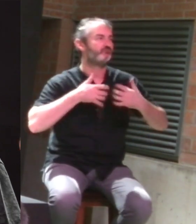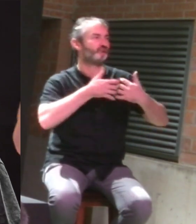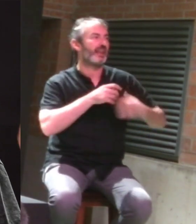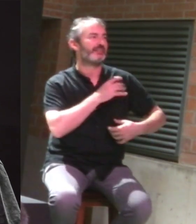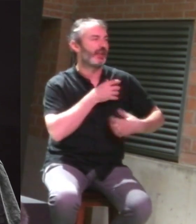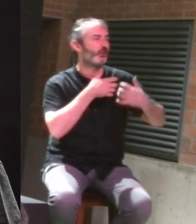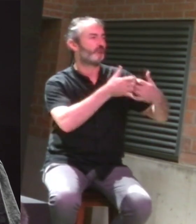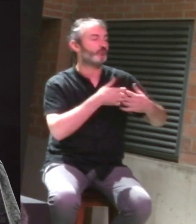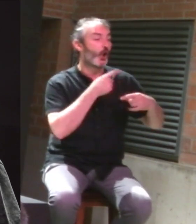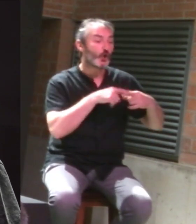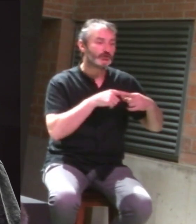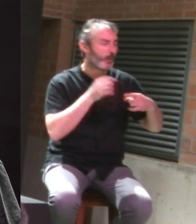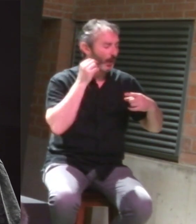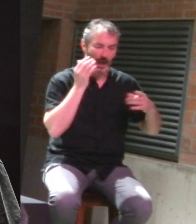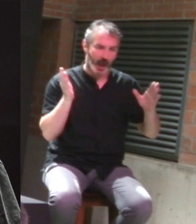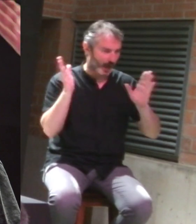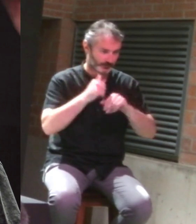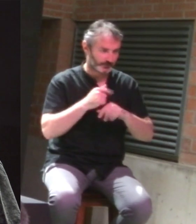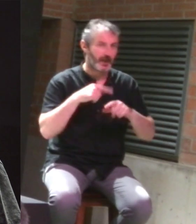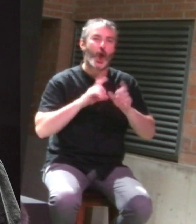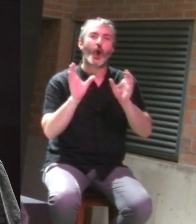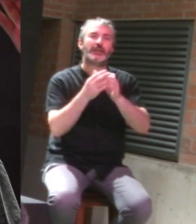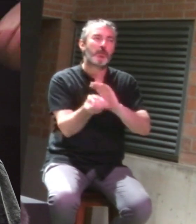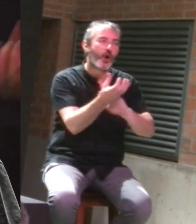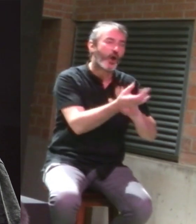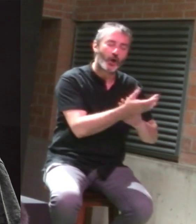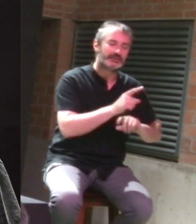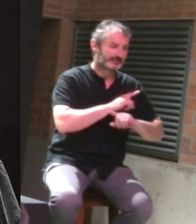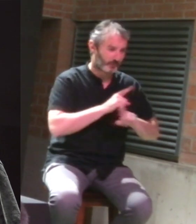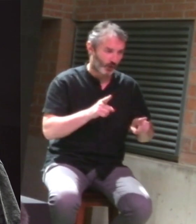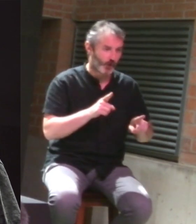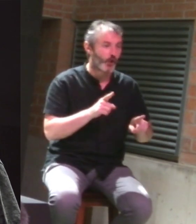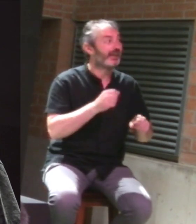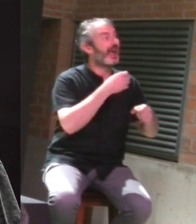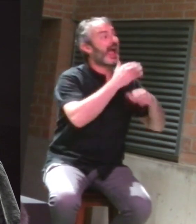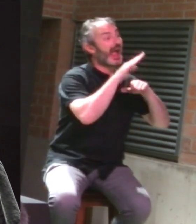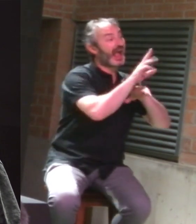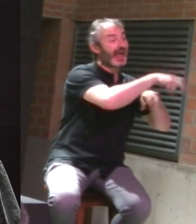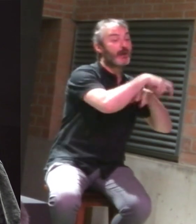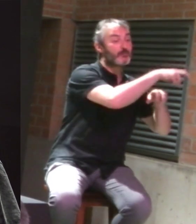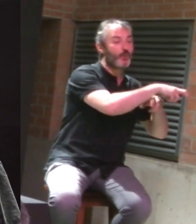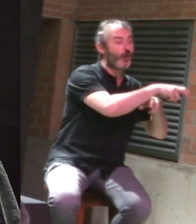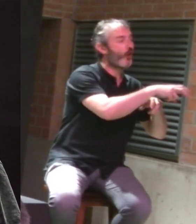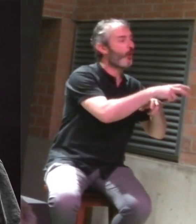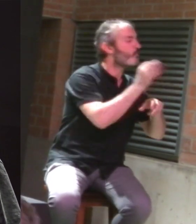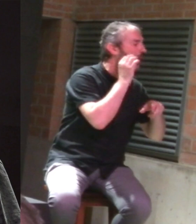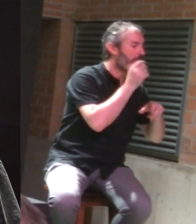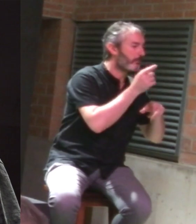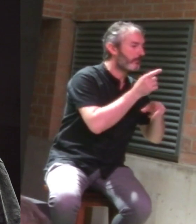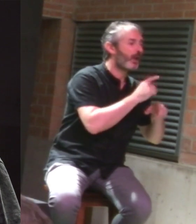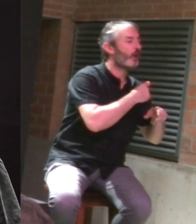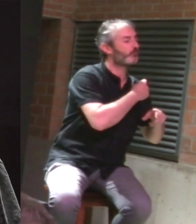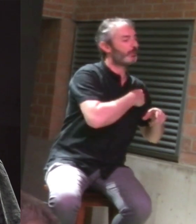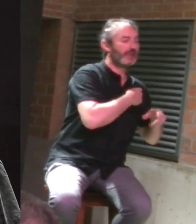los sindicatos, de las colectividades, en los equipos de trabajo en el campo, en los comités y ya